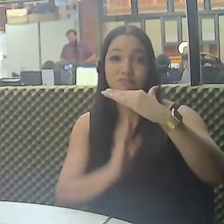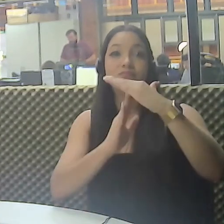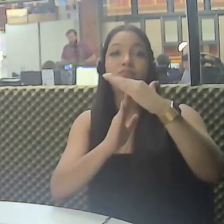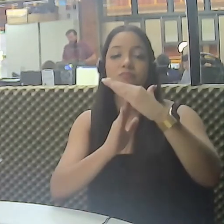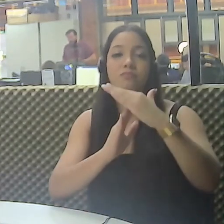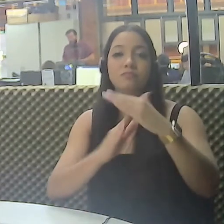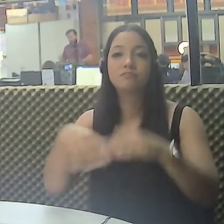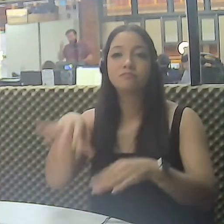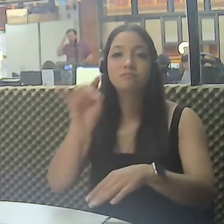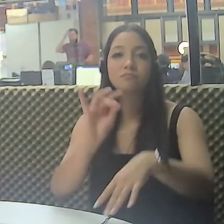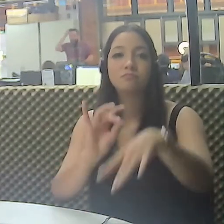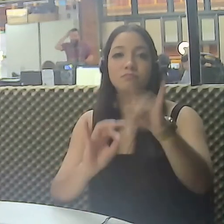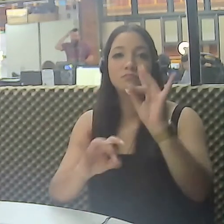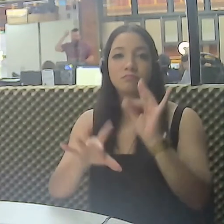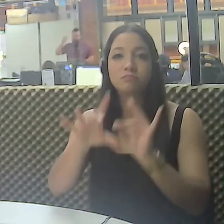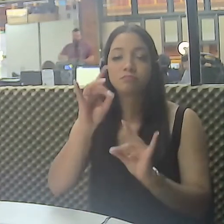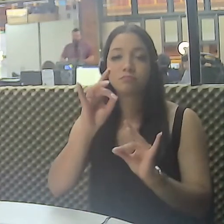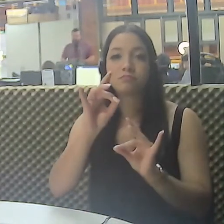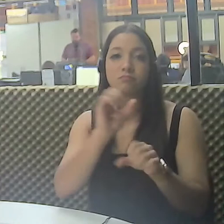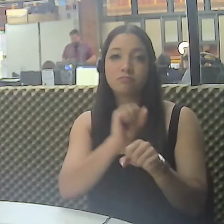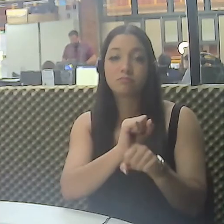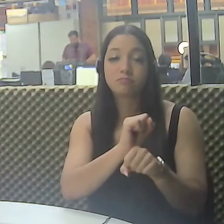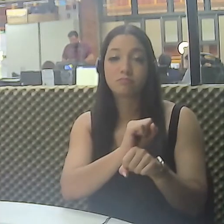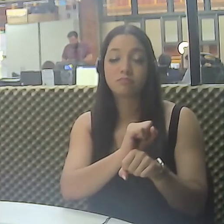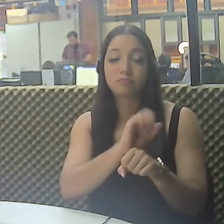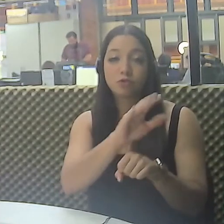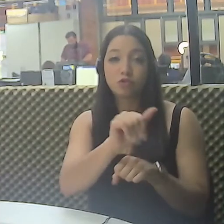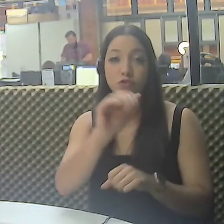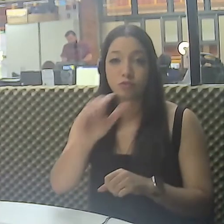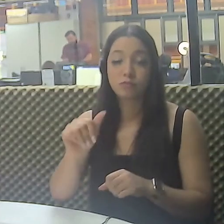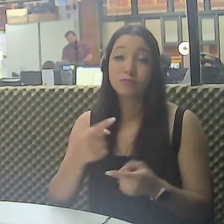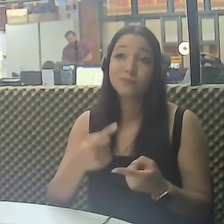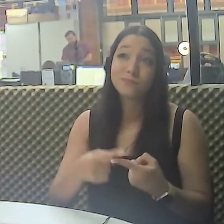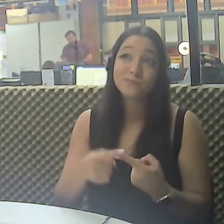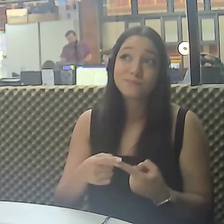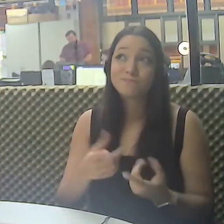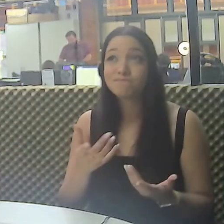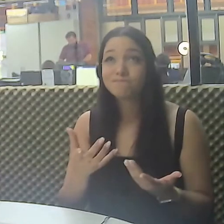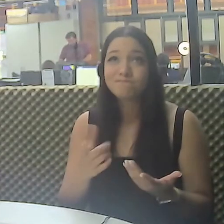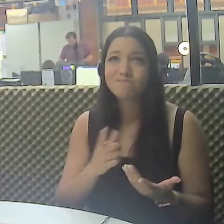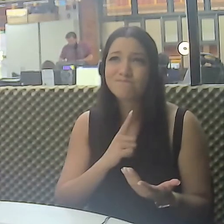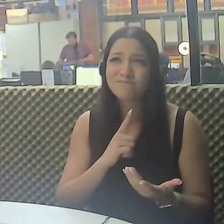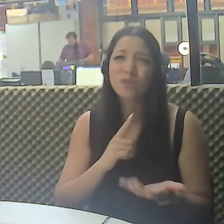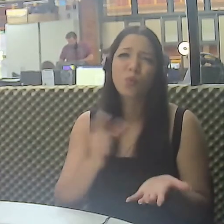banco de espera, porque nós temos